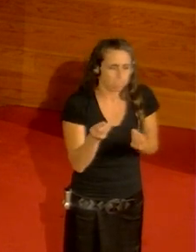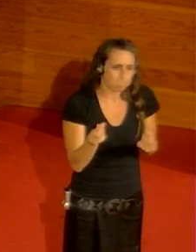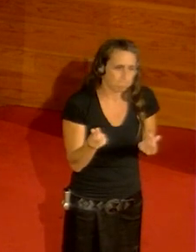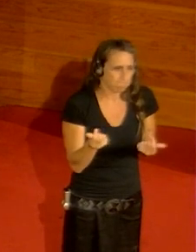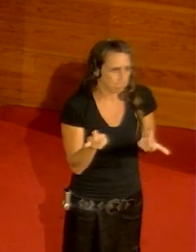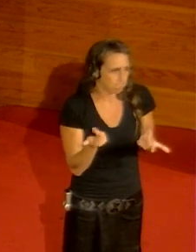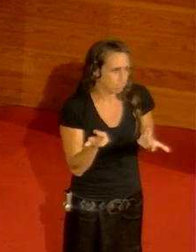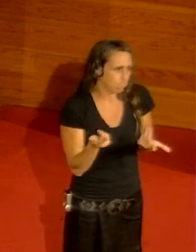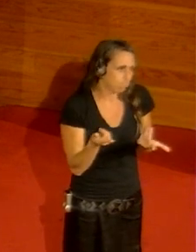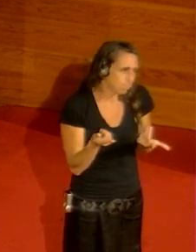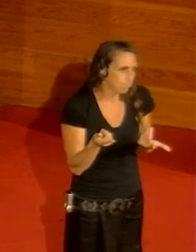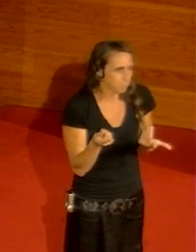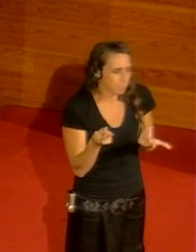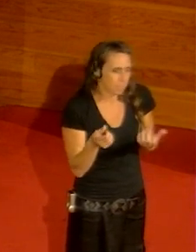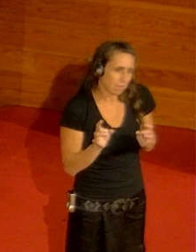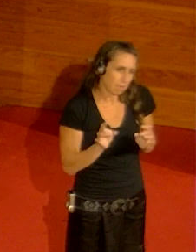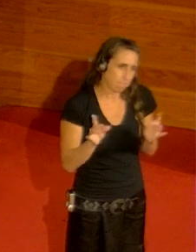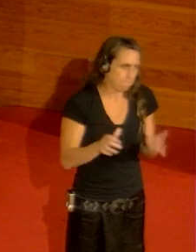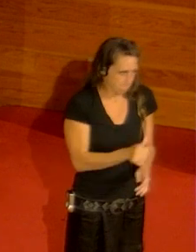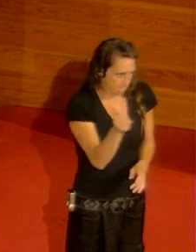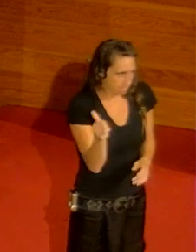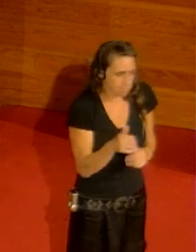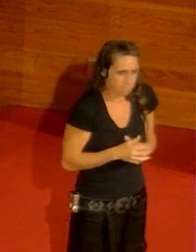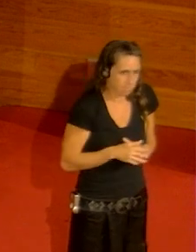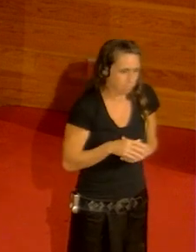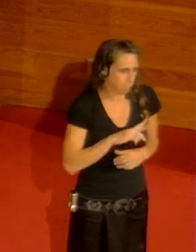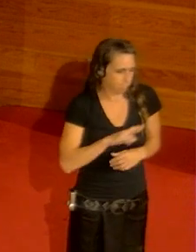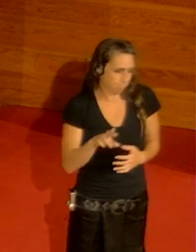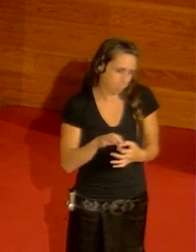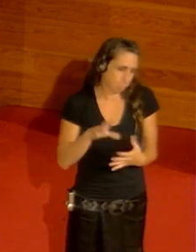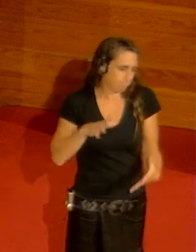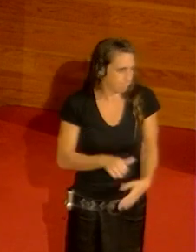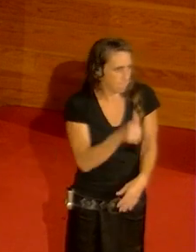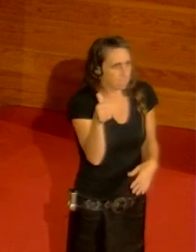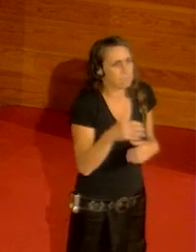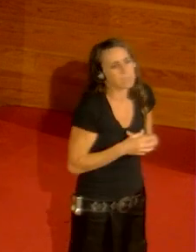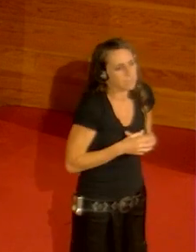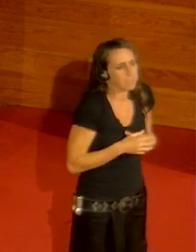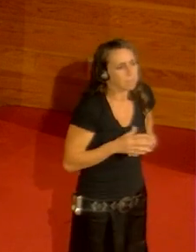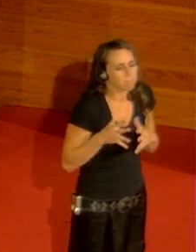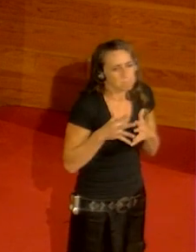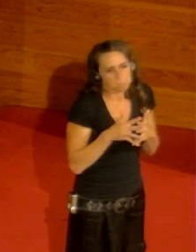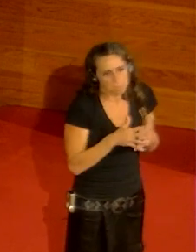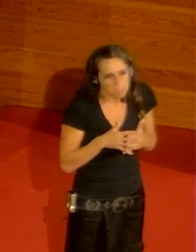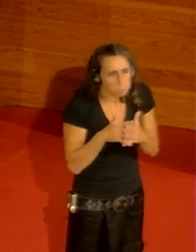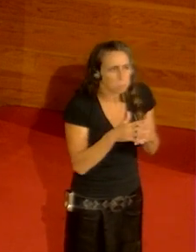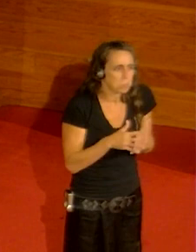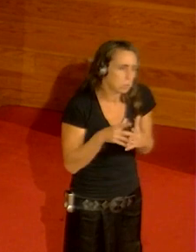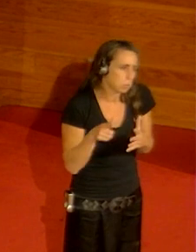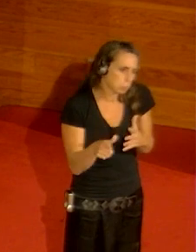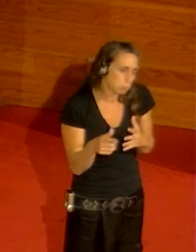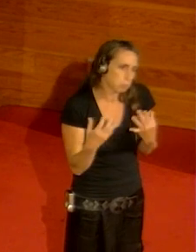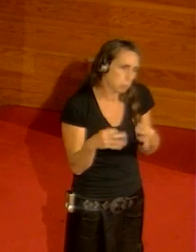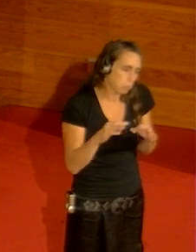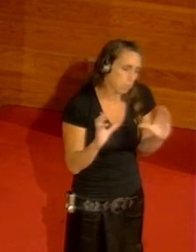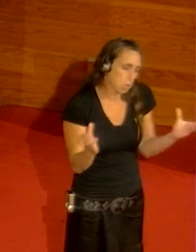pertenece a esta mitad más liberal más laica en Estados Unidos suelen ser suelen estar más asociados al partido